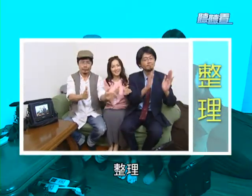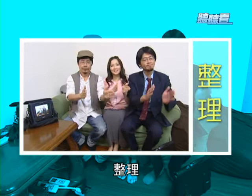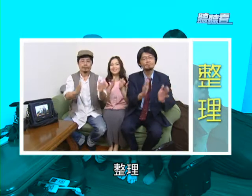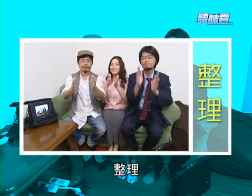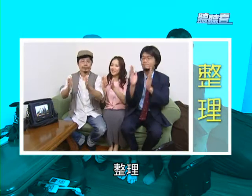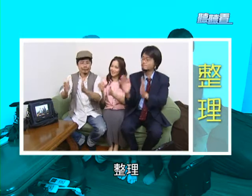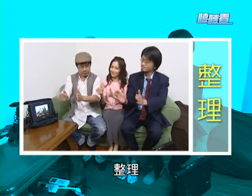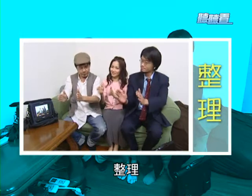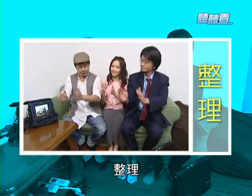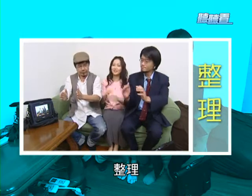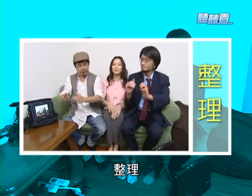整理